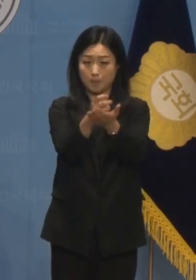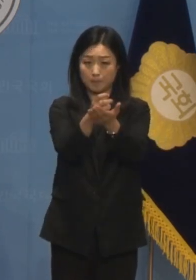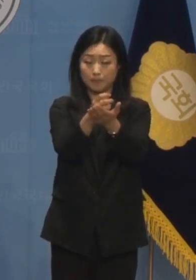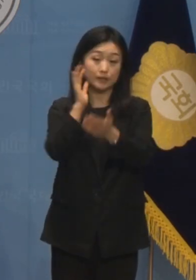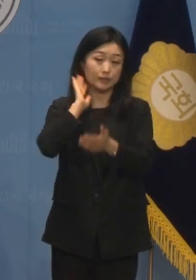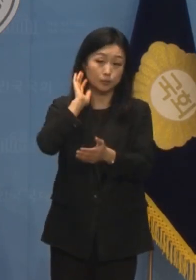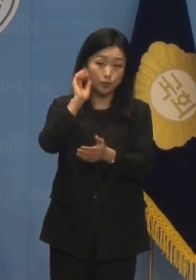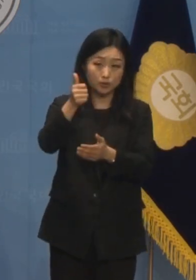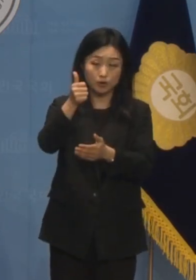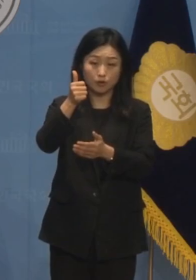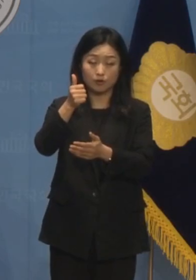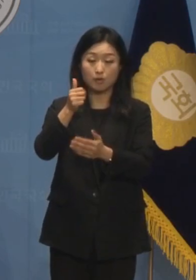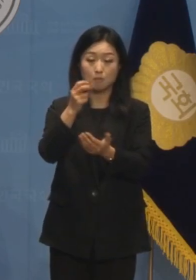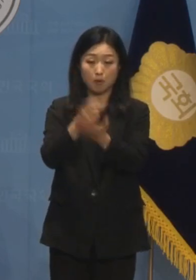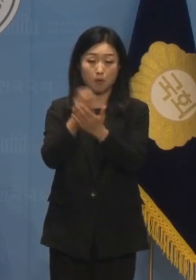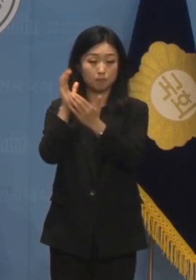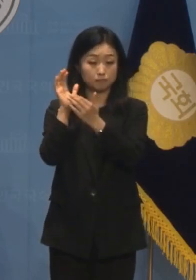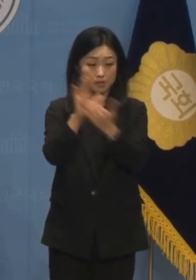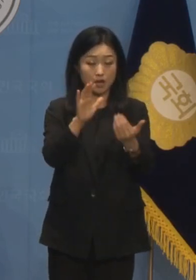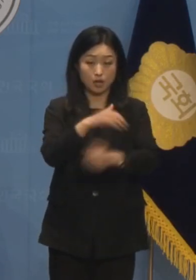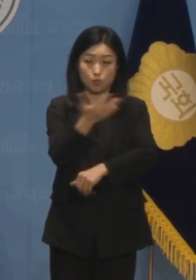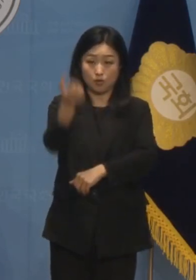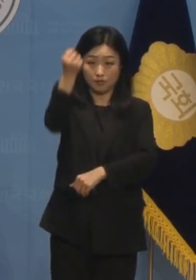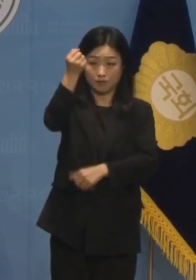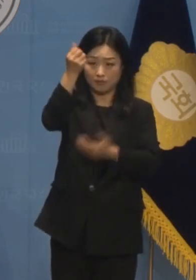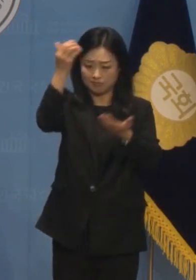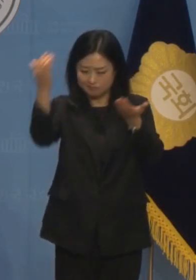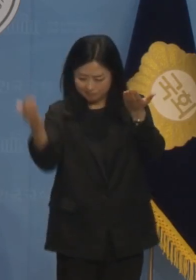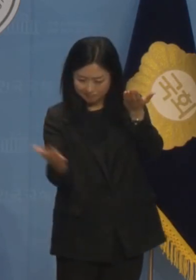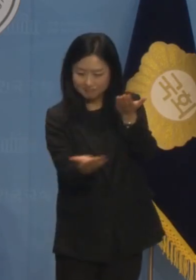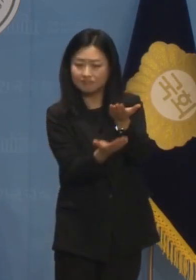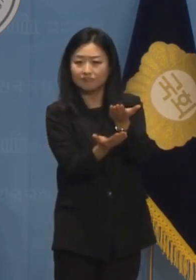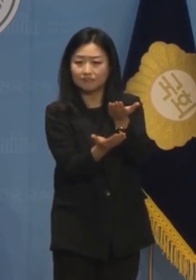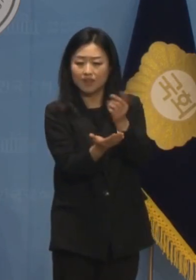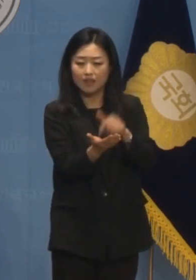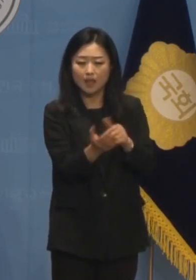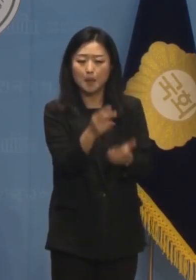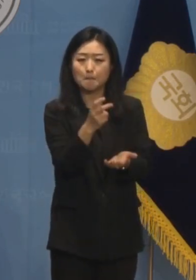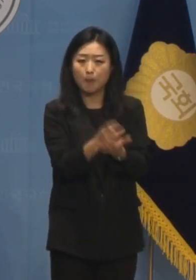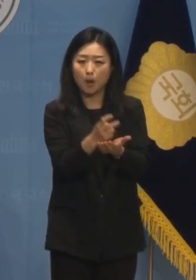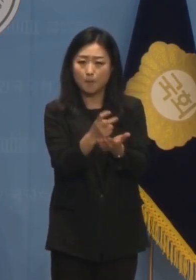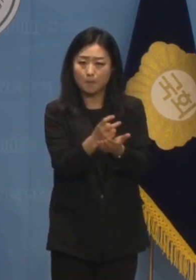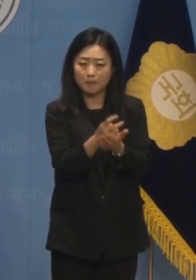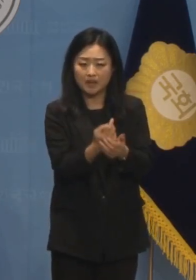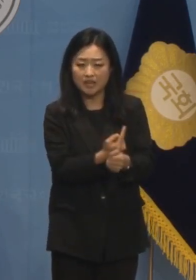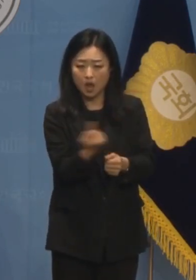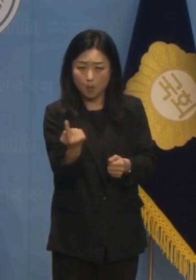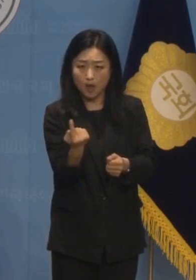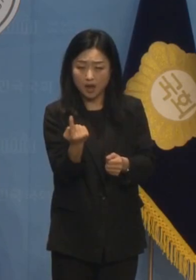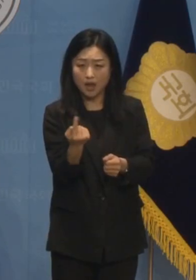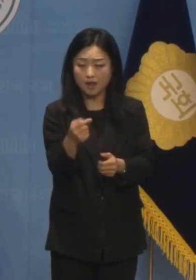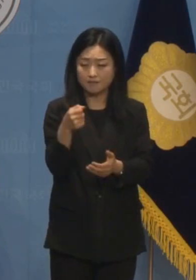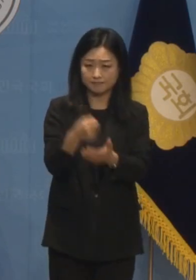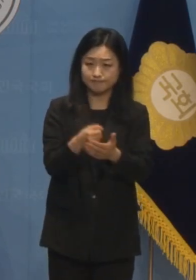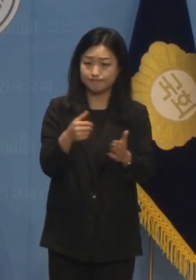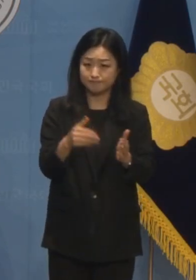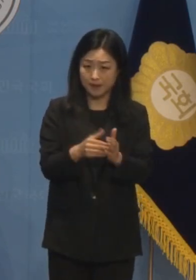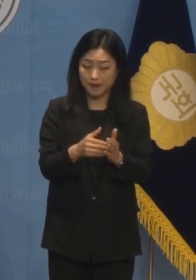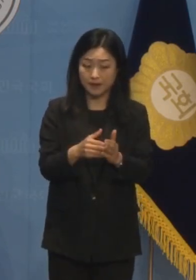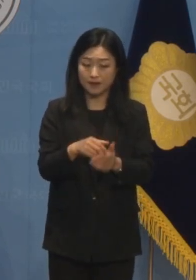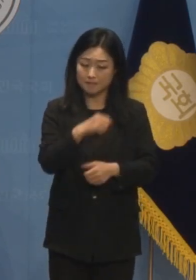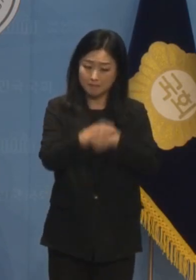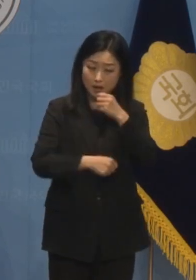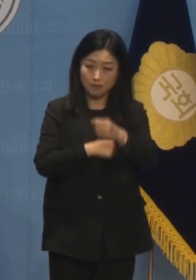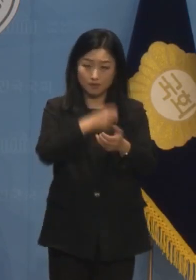대통령의 정당한 제의 요건을 하위 규정인 법률의 제한 사항을 걸어 무력화에 자신들의 입맛에 맞는